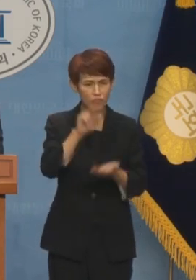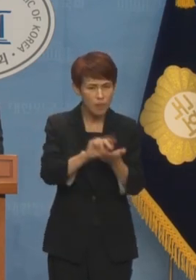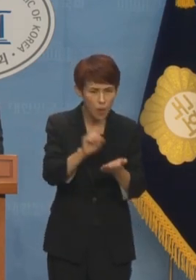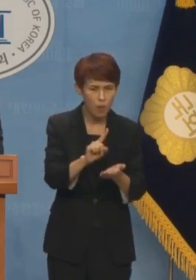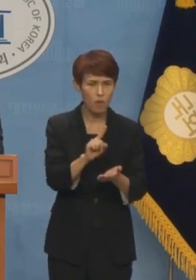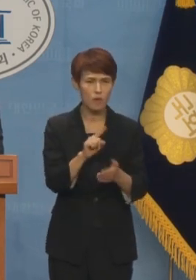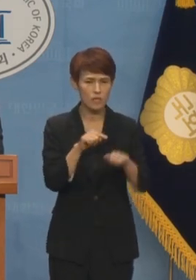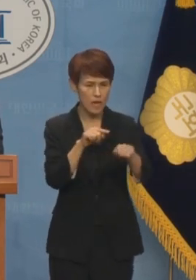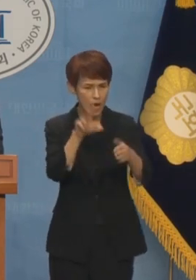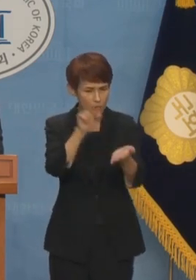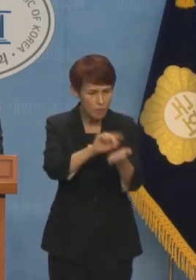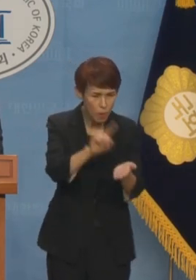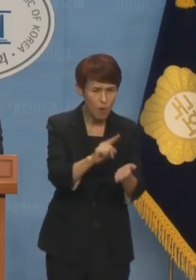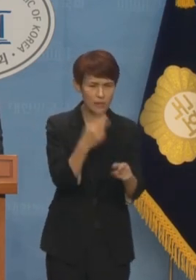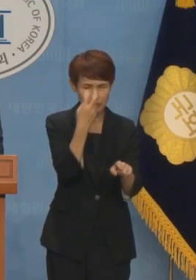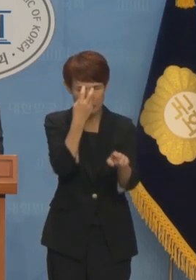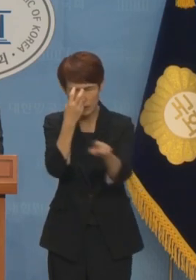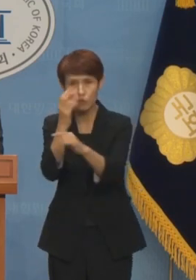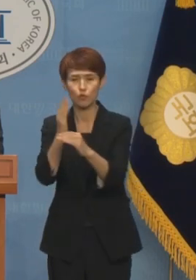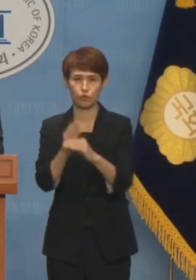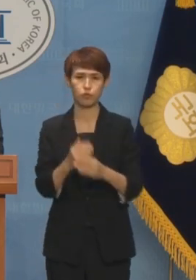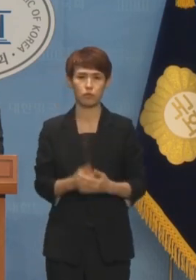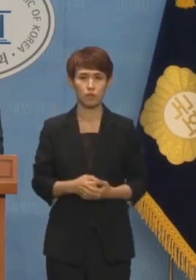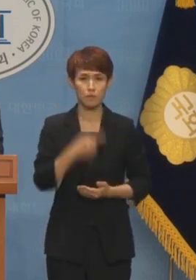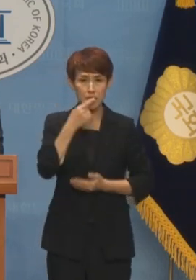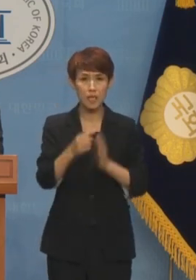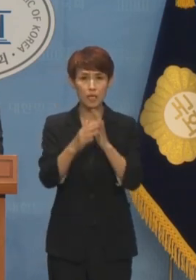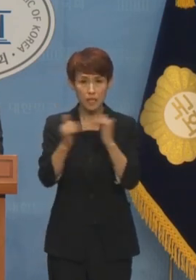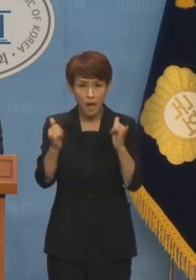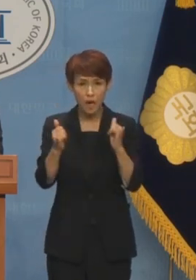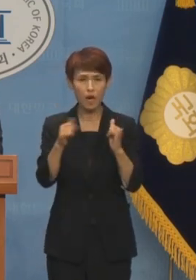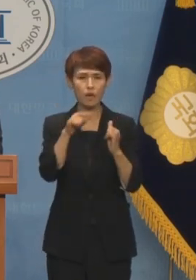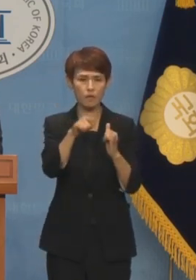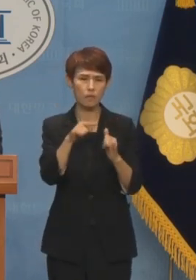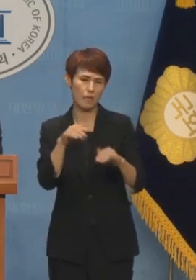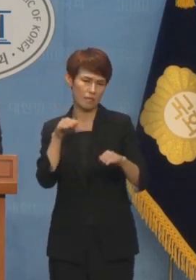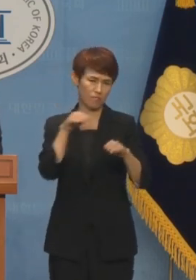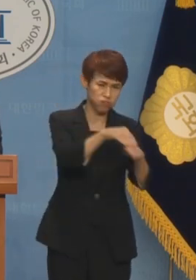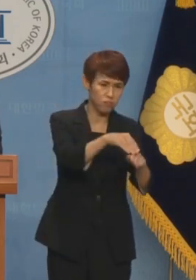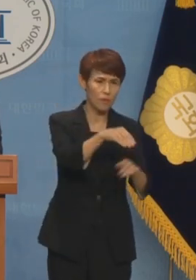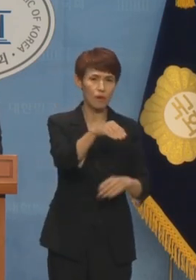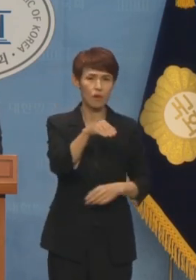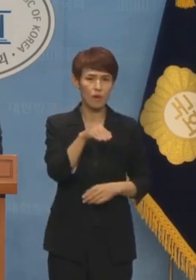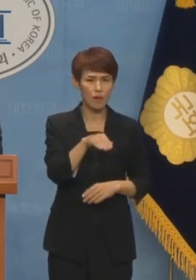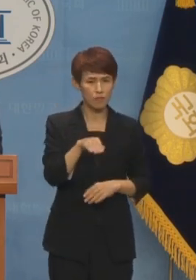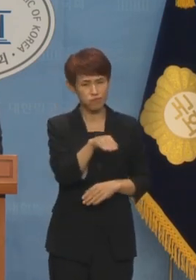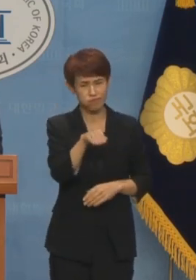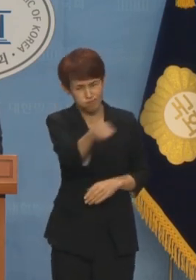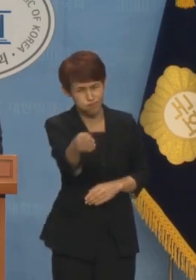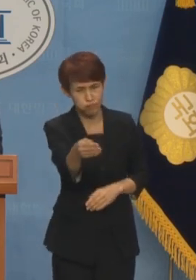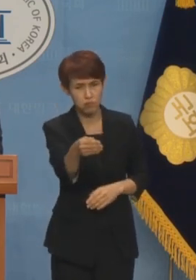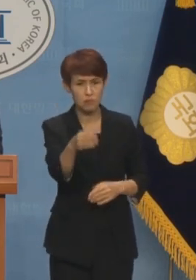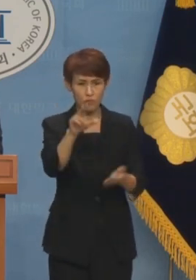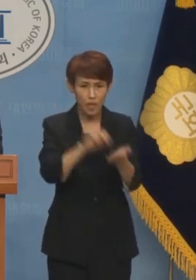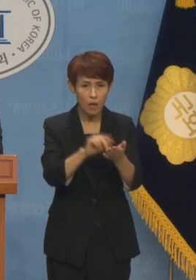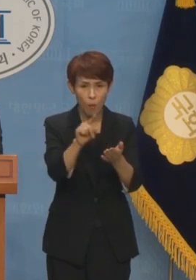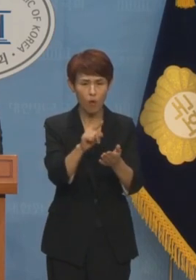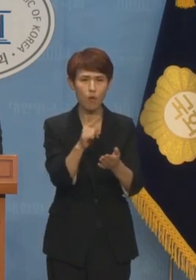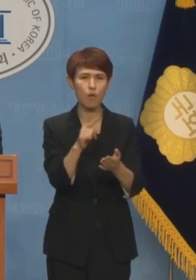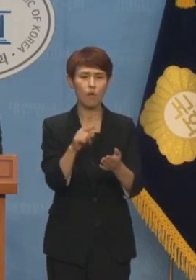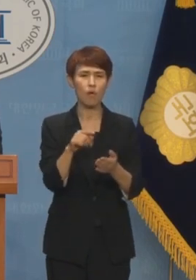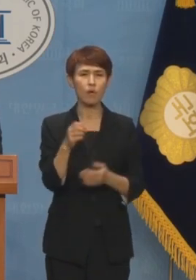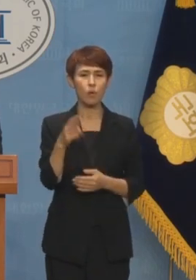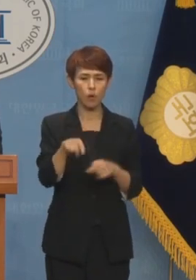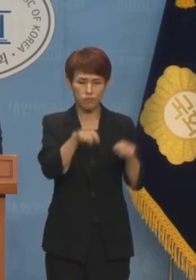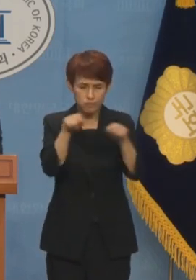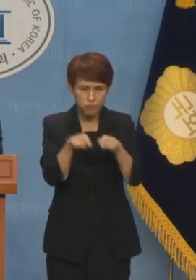있습니다. 피해자로서 직접 사고와 관련된 각종 자료를 수집해왔고, 음향 분석 감정, 사고